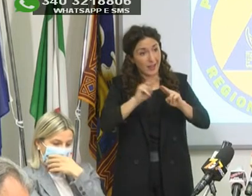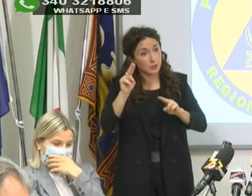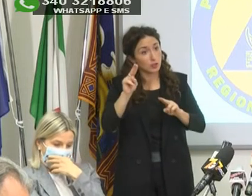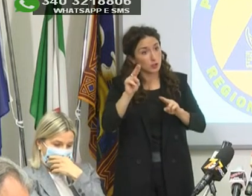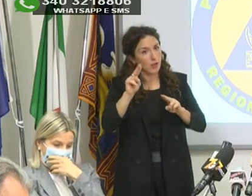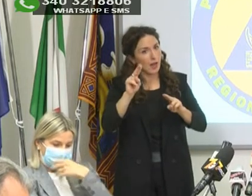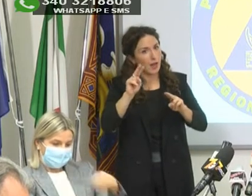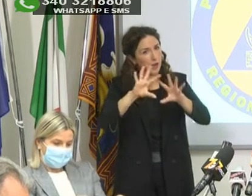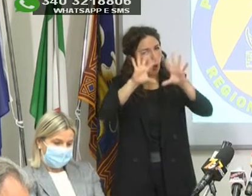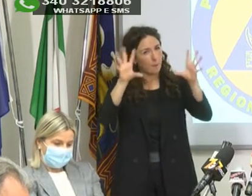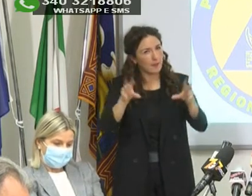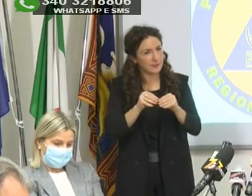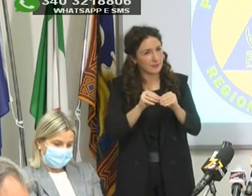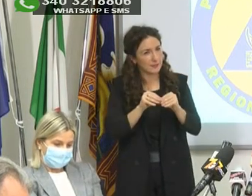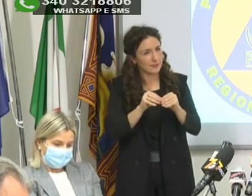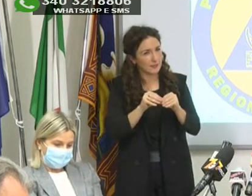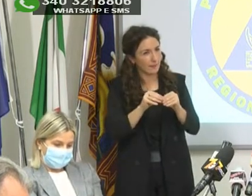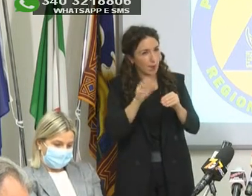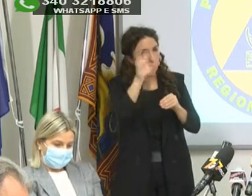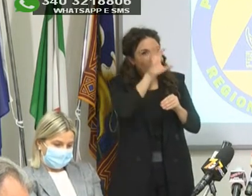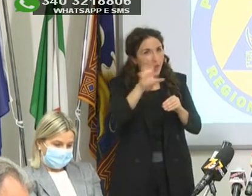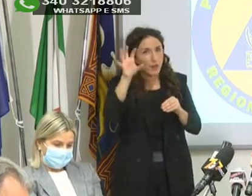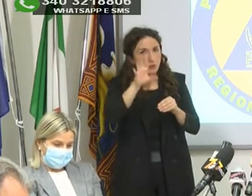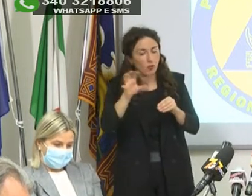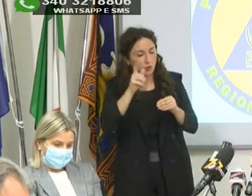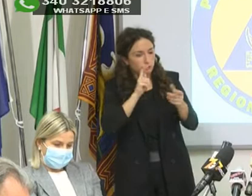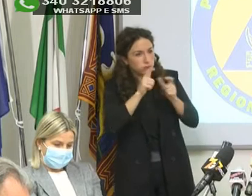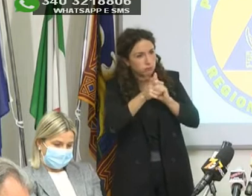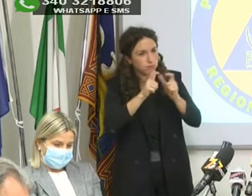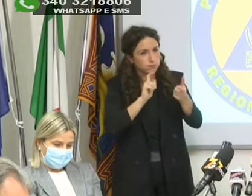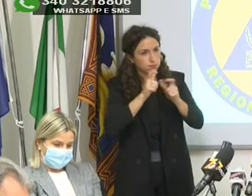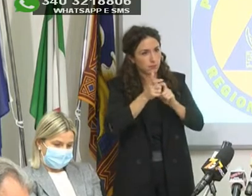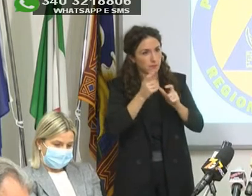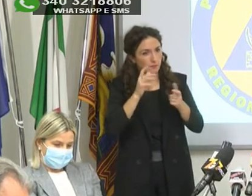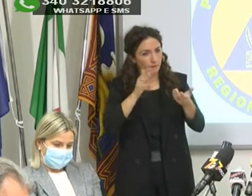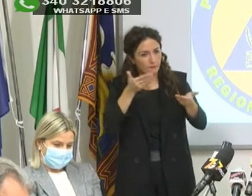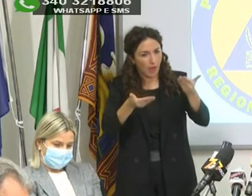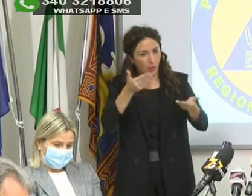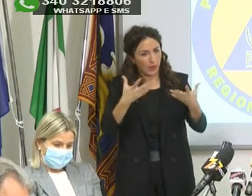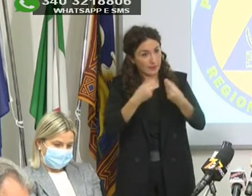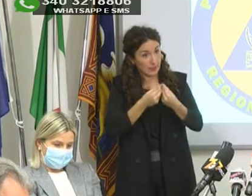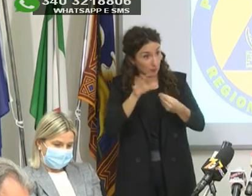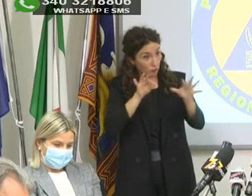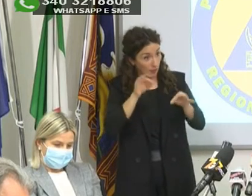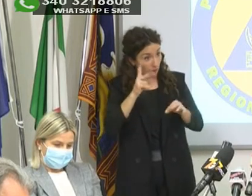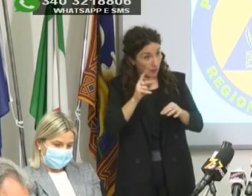complessivo, che con cui le regioni dialogano e si valuta assieme. Guarda, le scelte da fare. Io